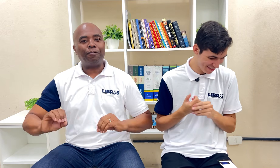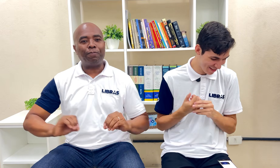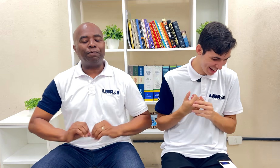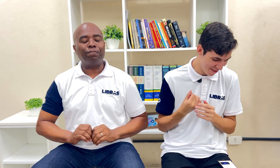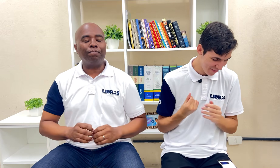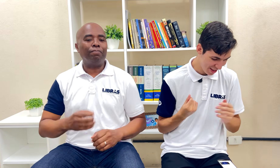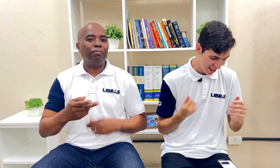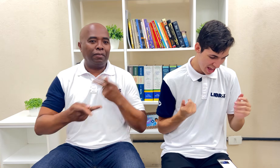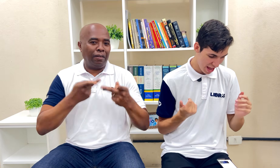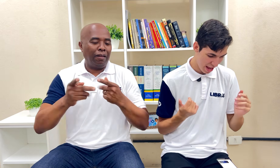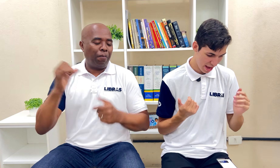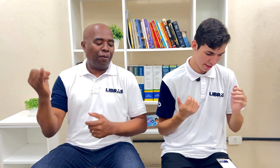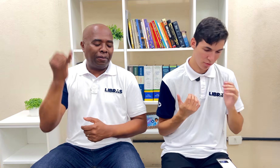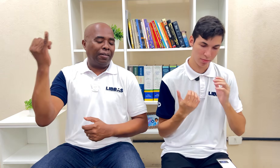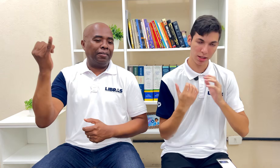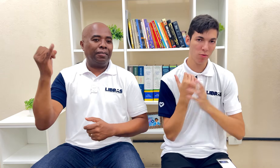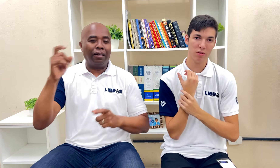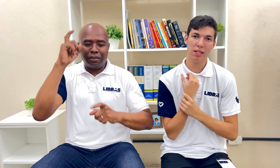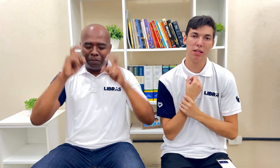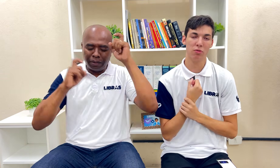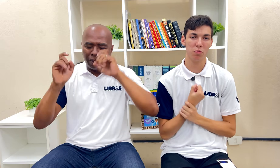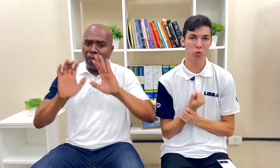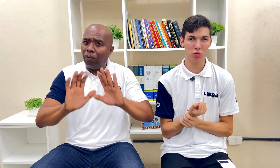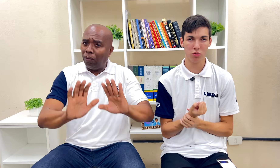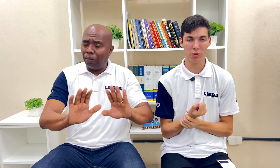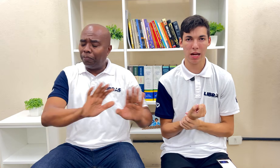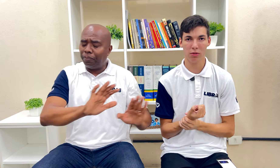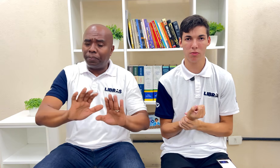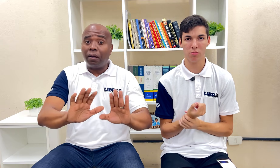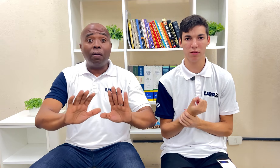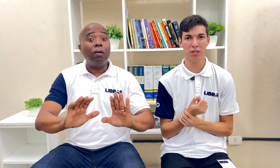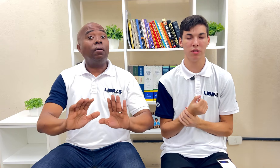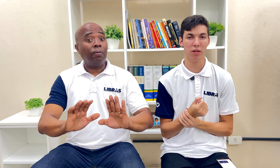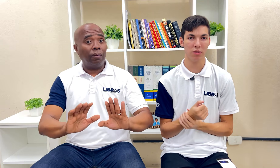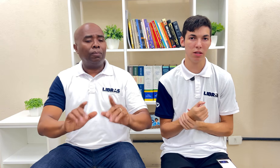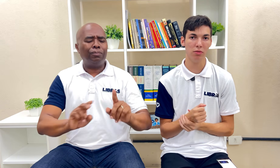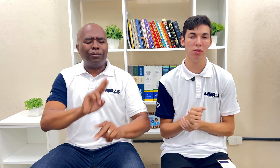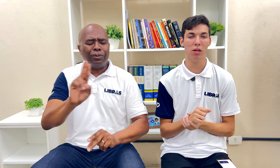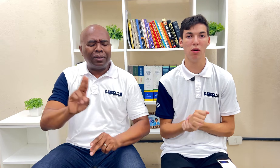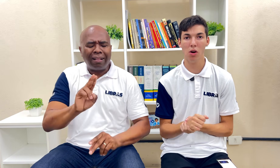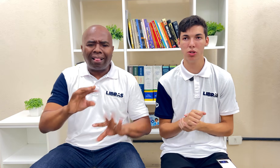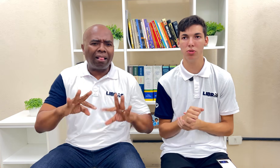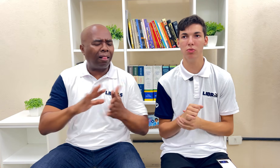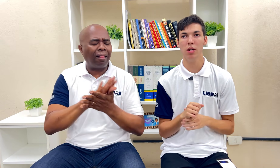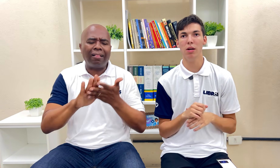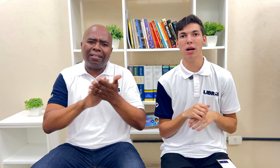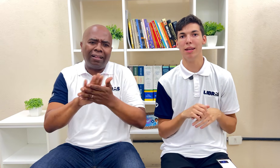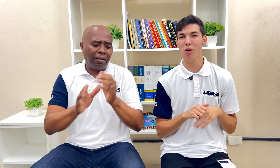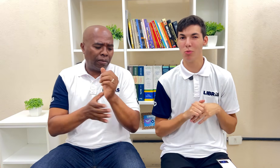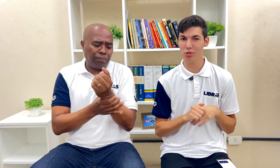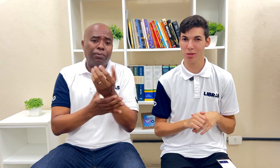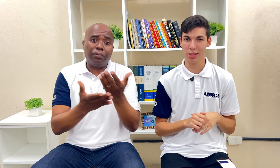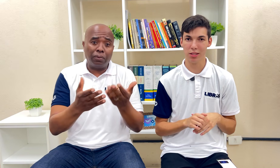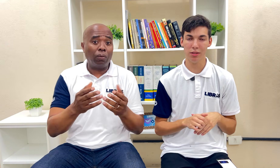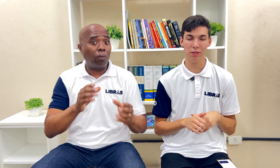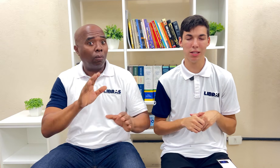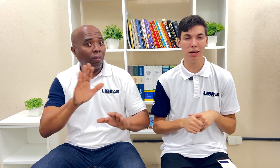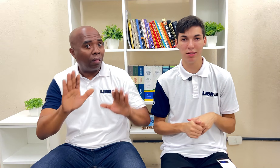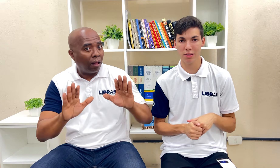vamos lá. Então não usem nada nos pulsos, cuidado com o que vocês estiverem usando, relógio, anel muito chamativo, aliança,